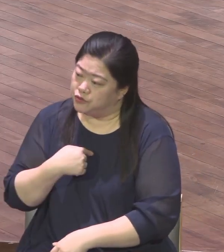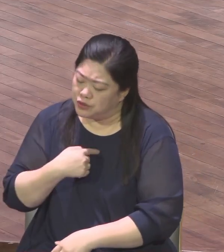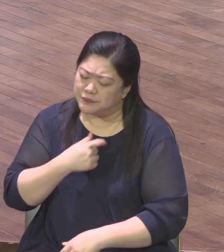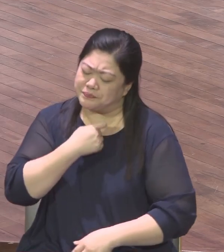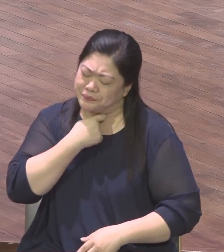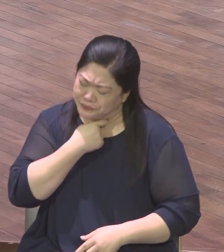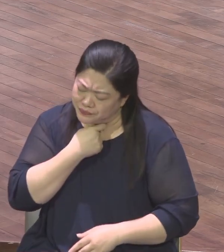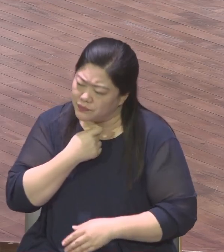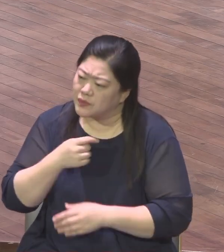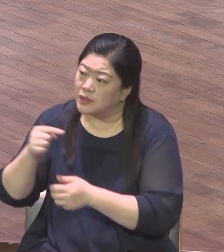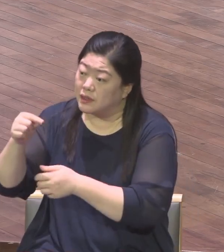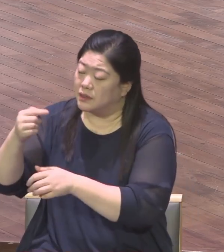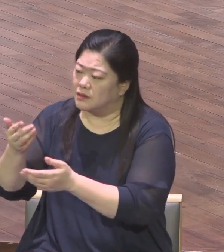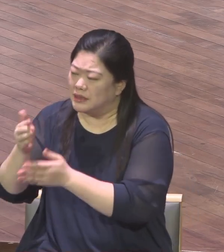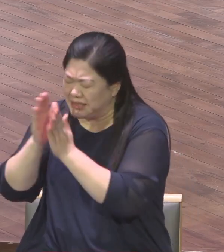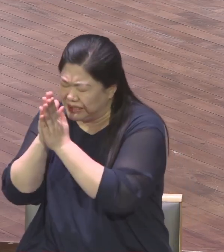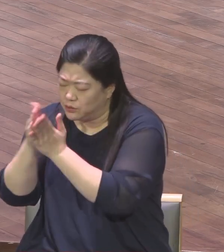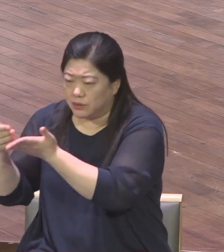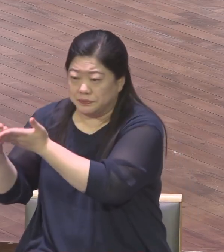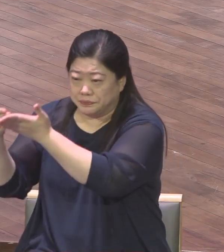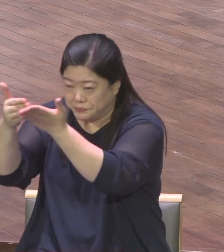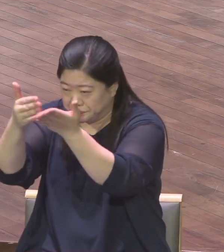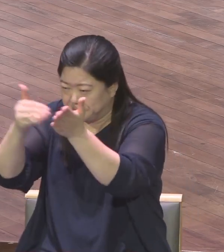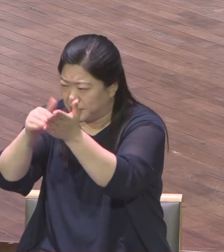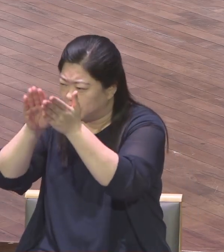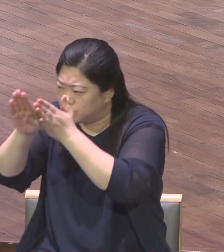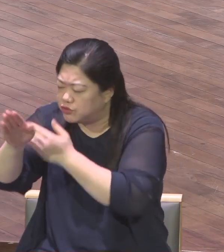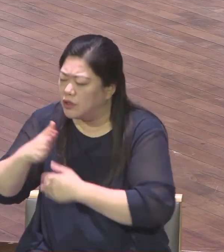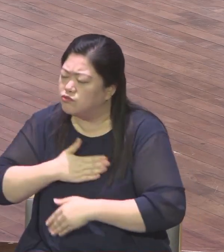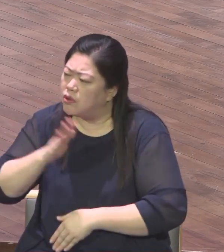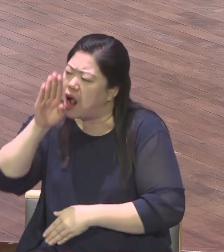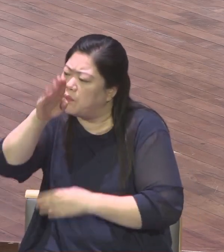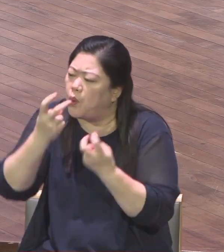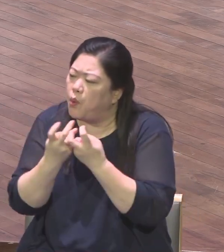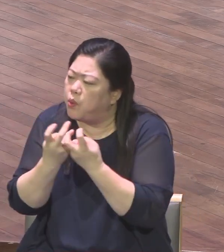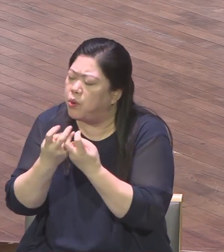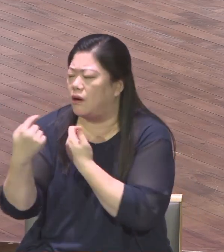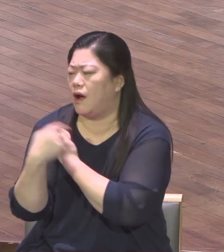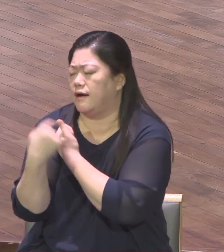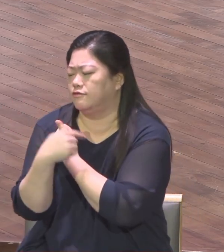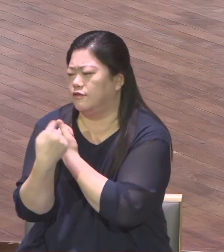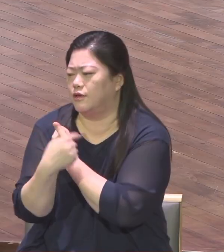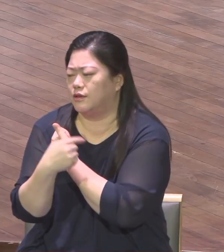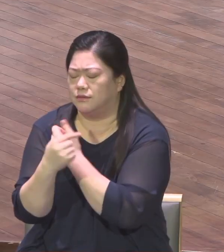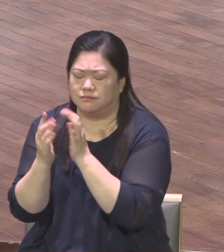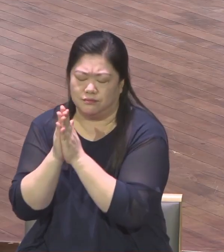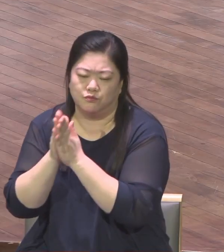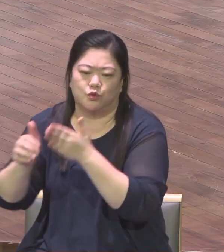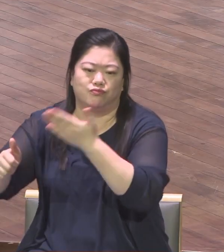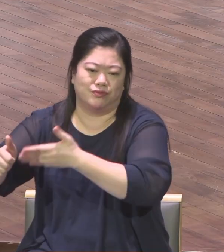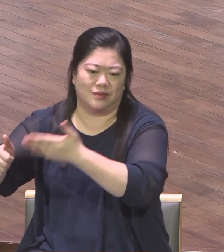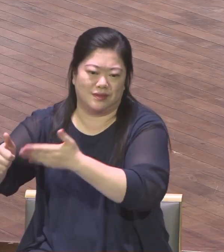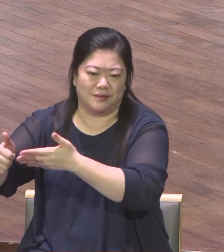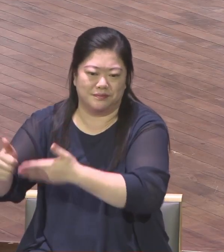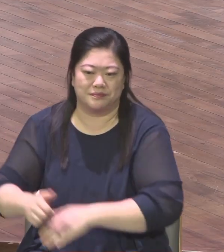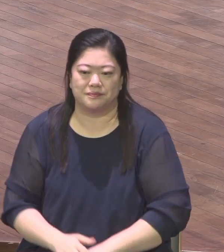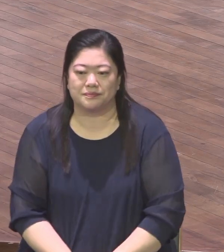갈 길과 할 일을 보이시기를 원하나이다. 자, 오늘 이 본문의 이 배경은요, 이